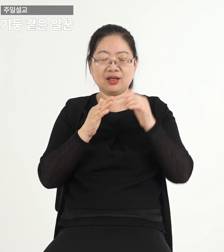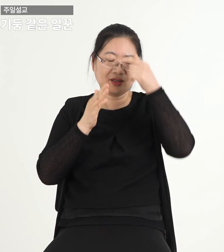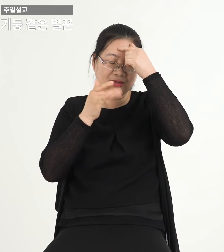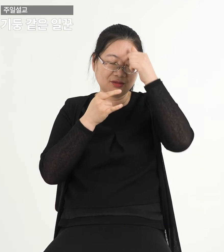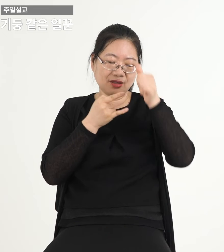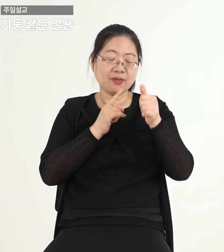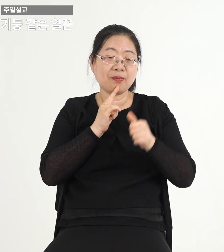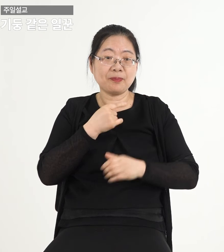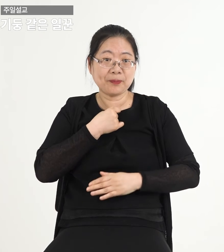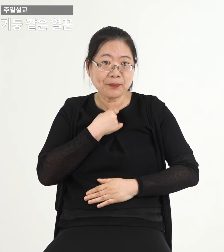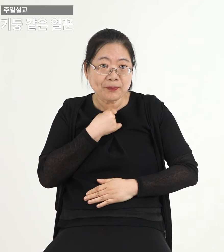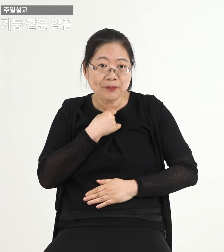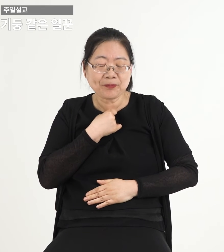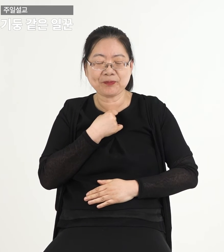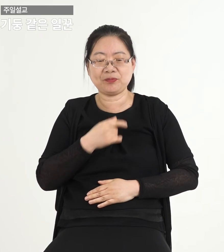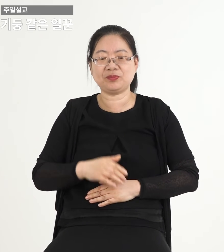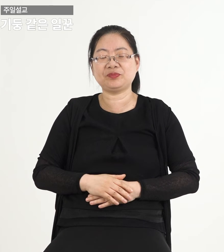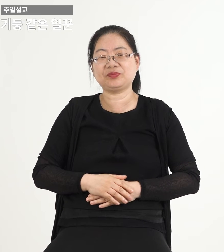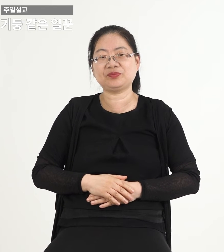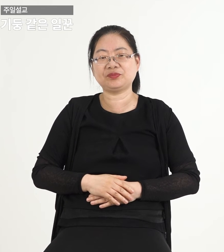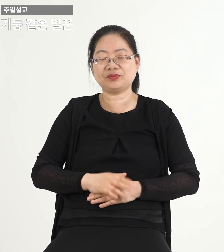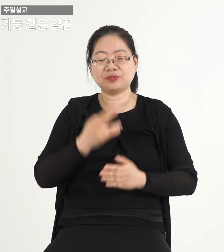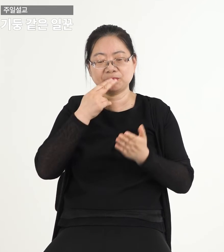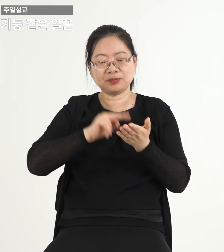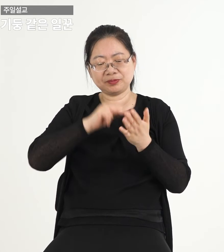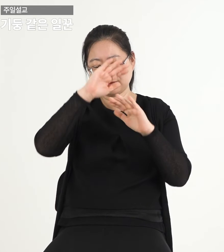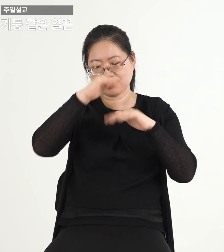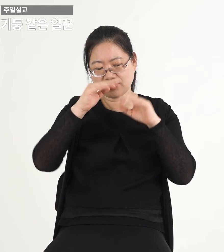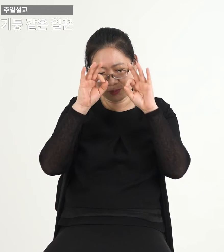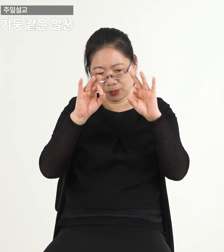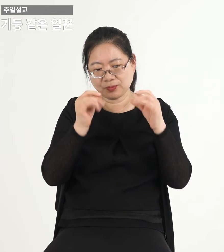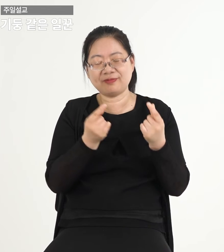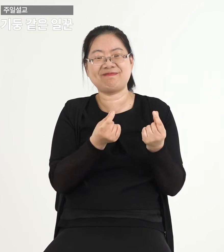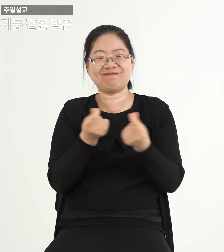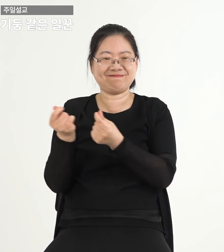이 사자의 편지 속의 내용도 마찬가지예요.